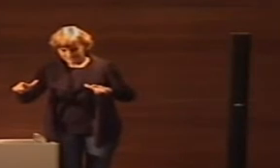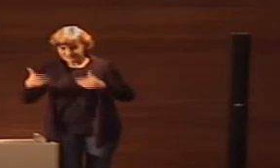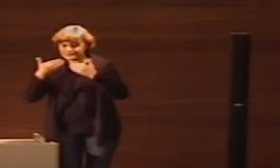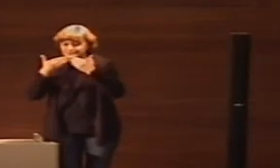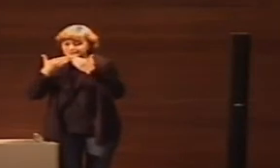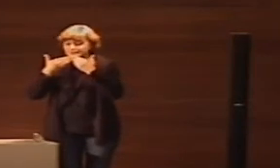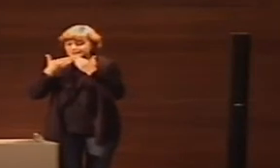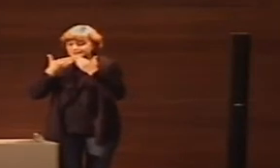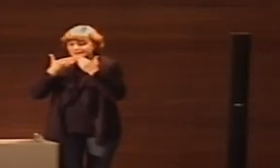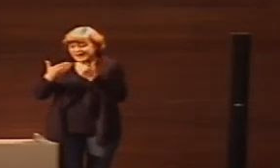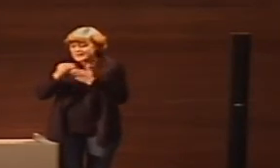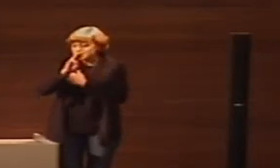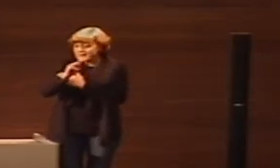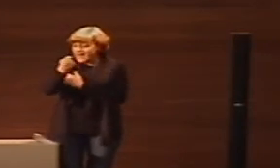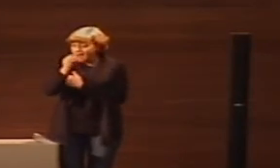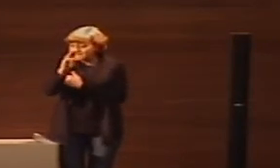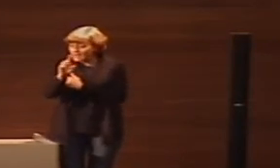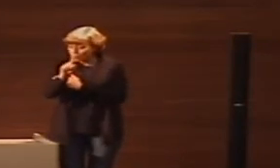biorresiduo.